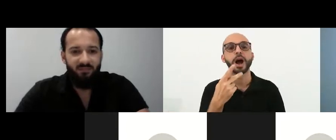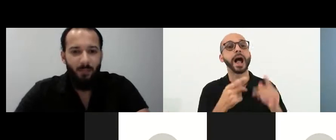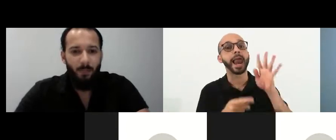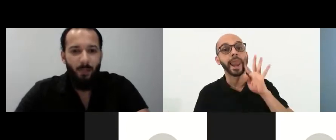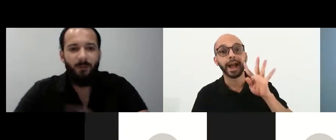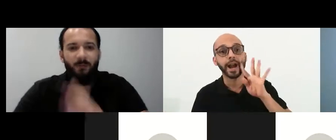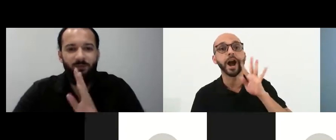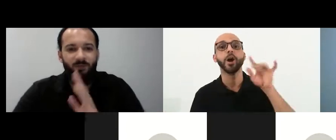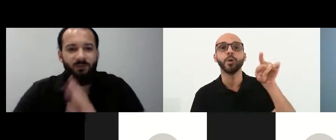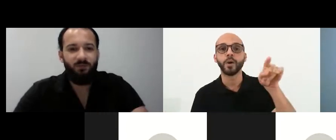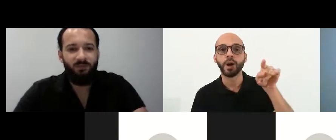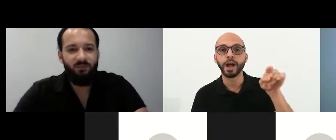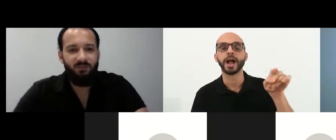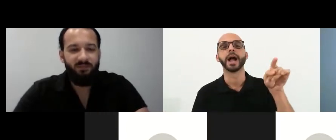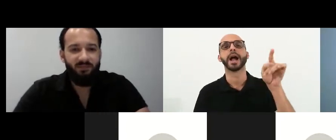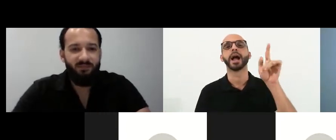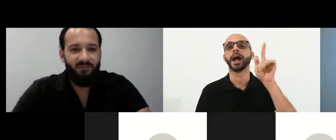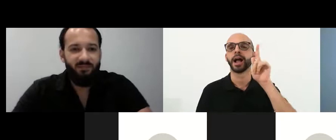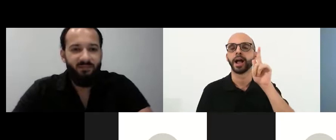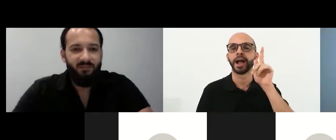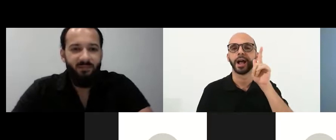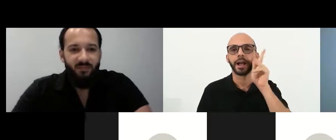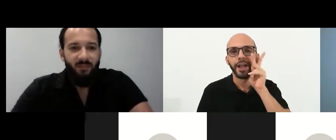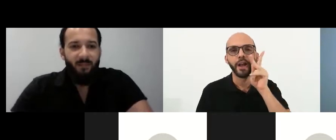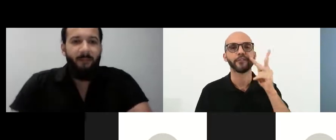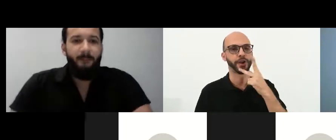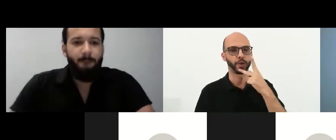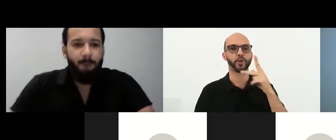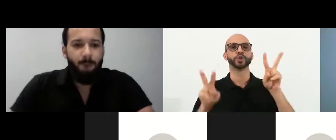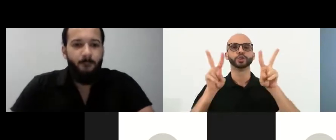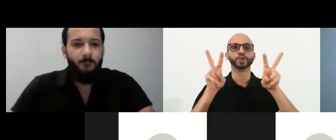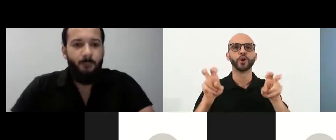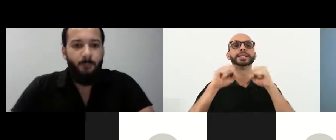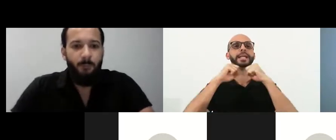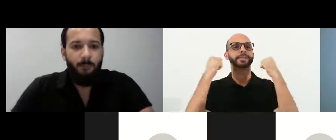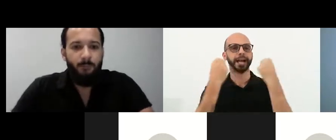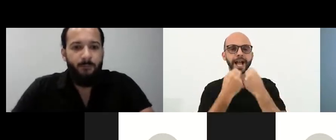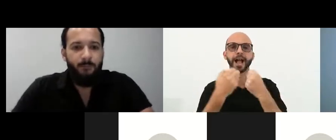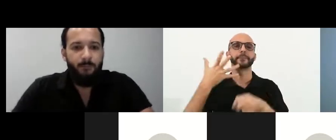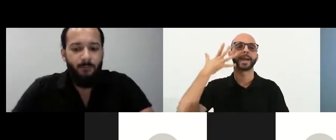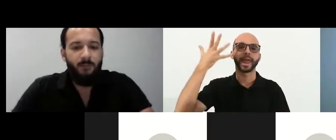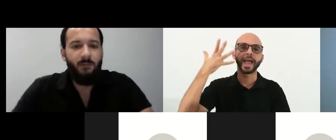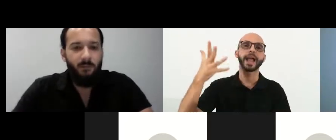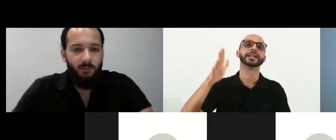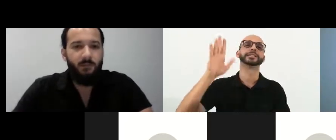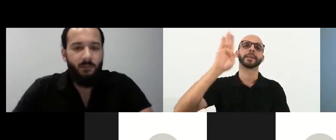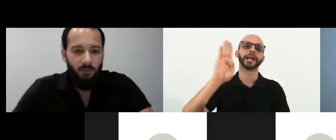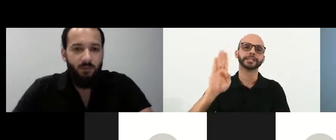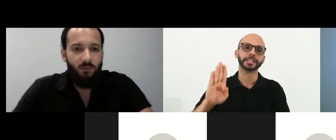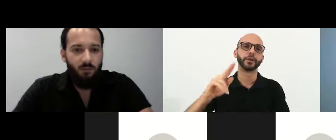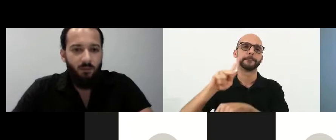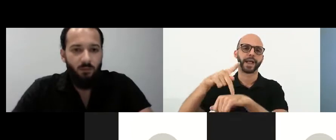a Olga, ela falou que acha muito interessante o que a Grace Kelly falou sobre o tema